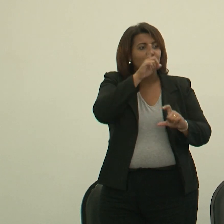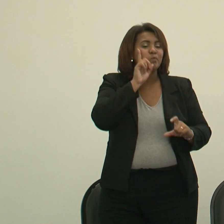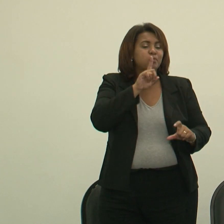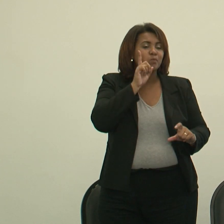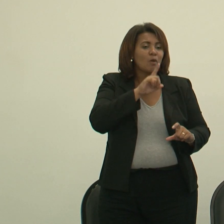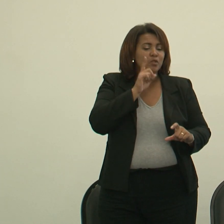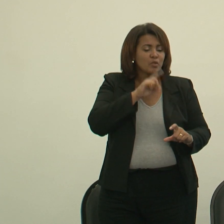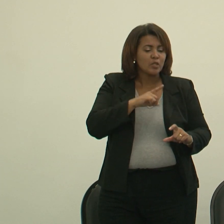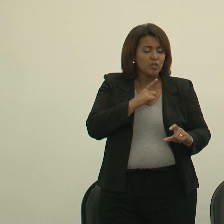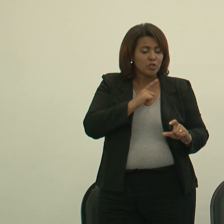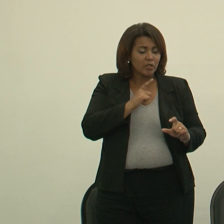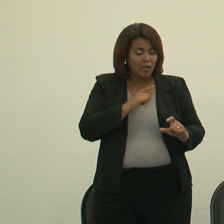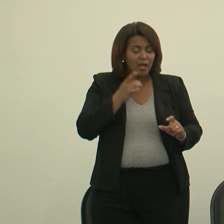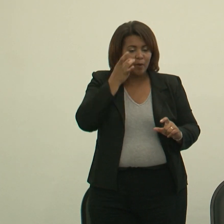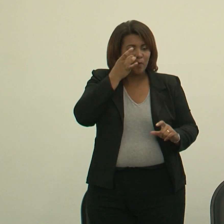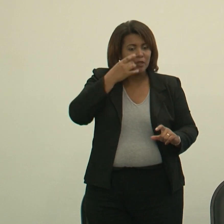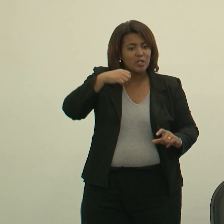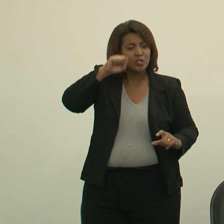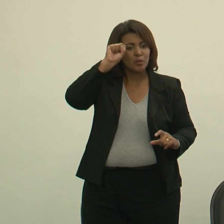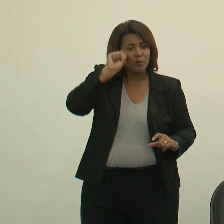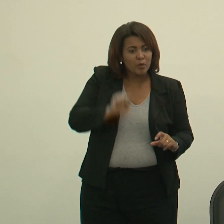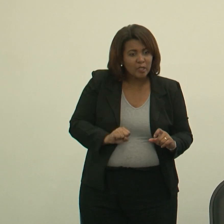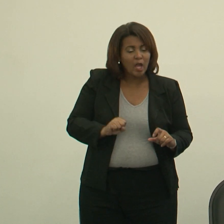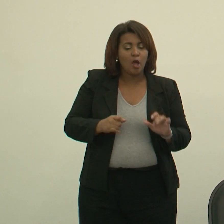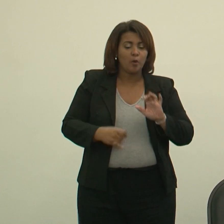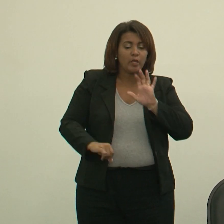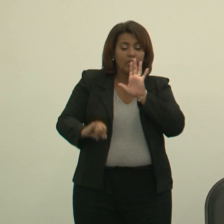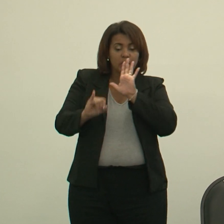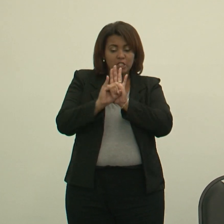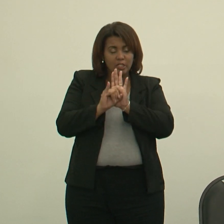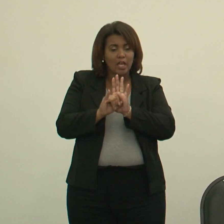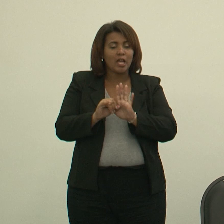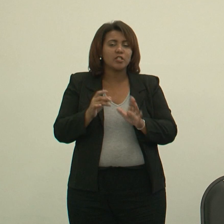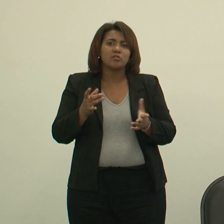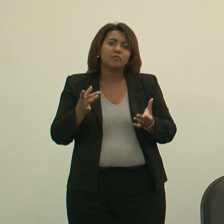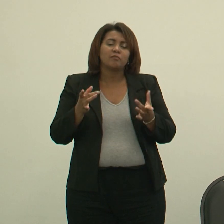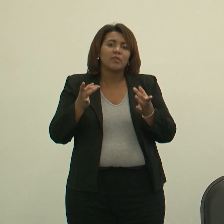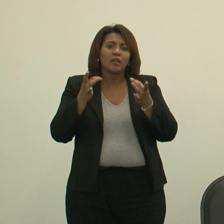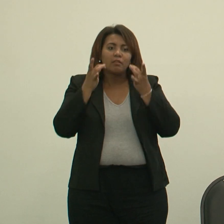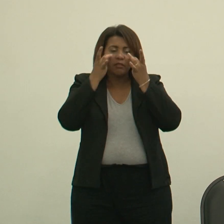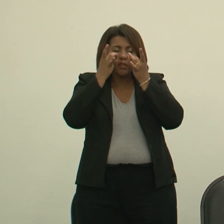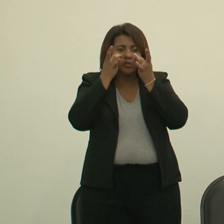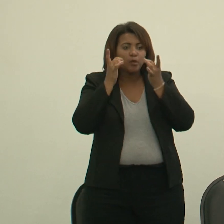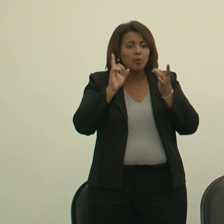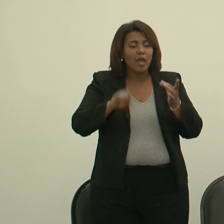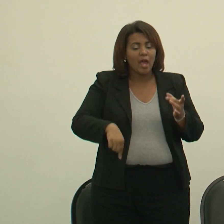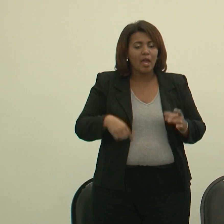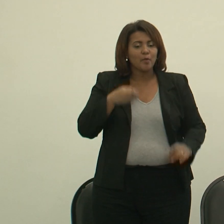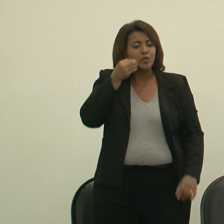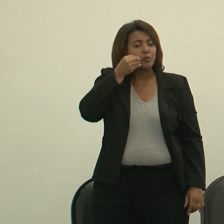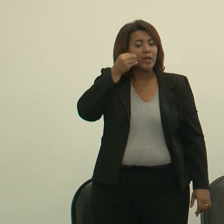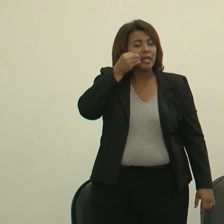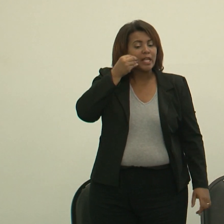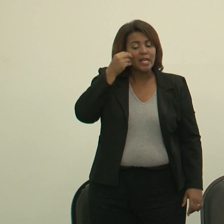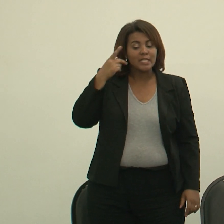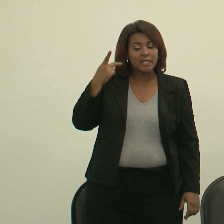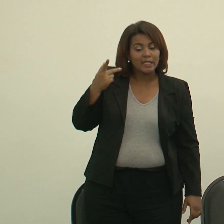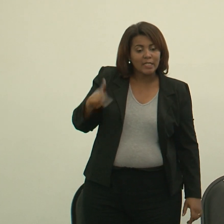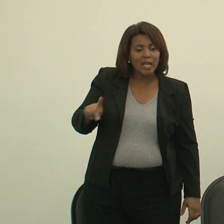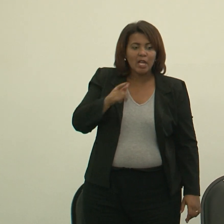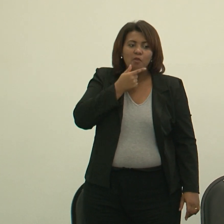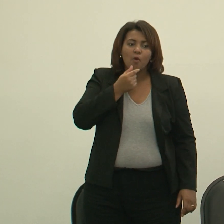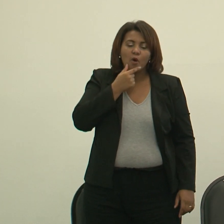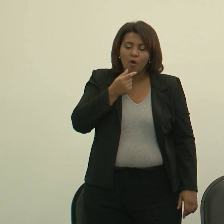ele tem um teor testemunhal, ele tem um teor identitário, quer dizer, testemunhal no sentido de que são experiências do autor, que é surdo,